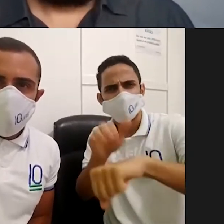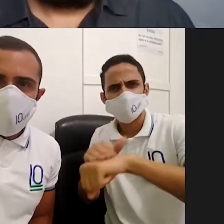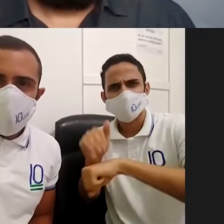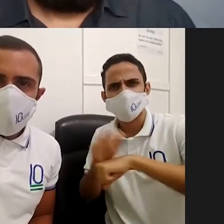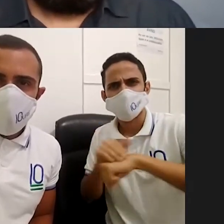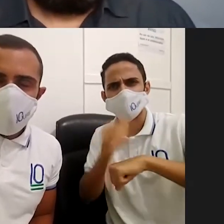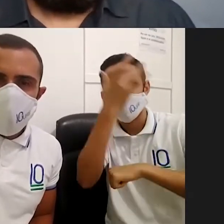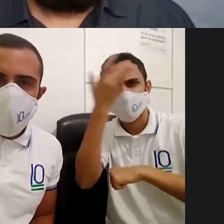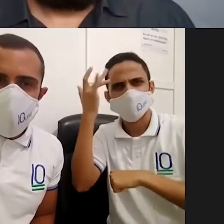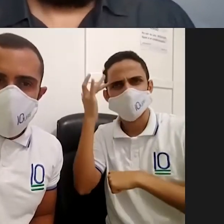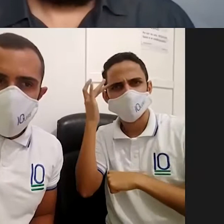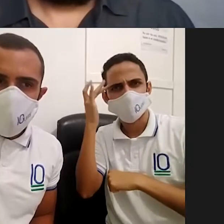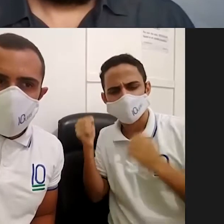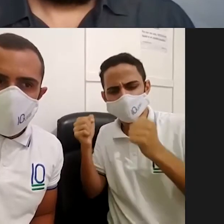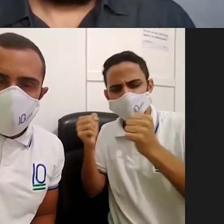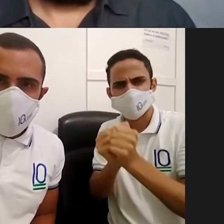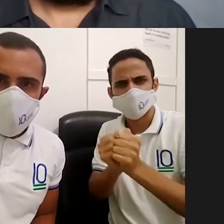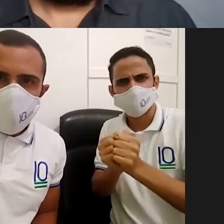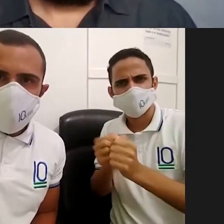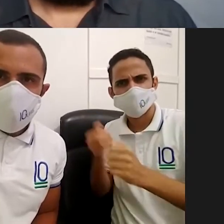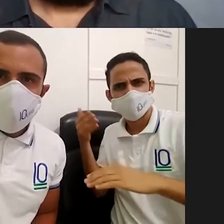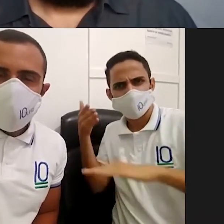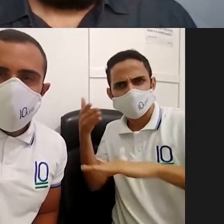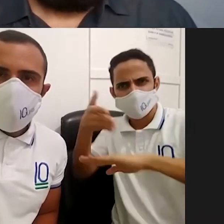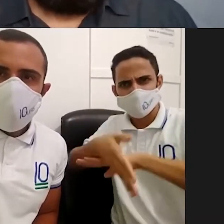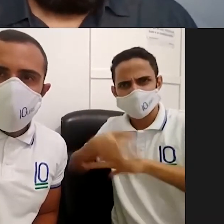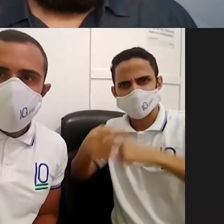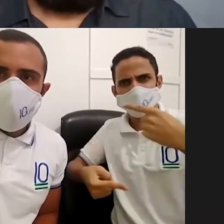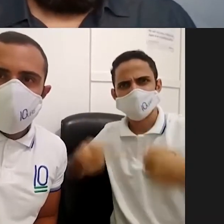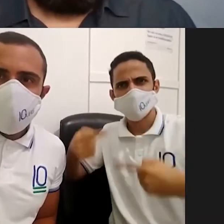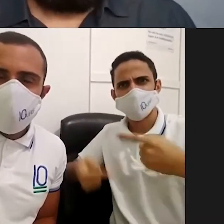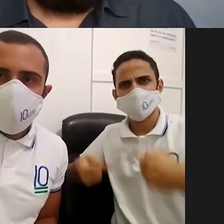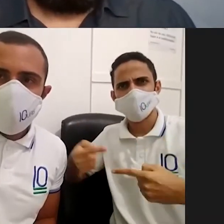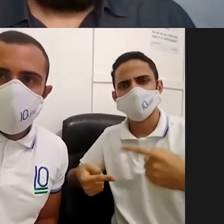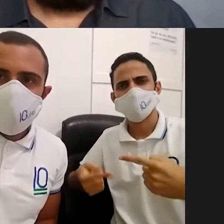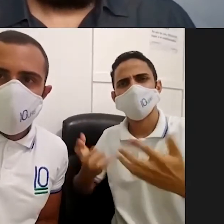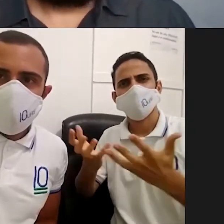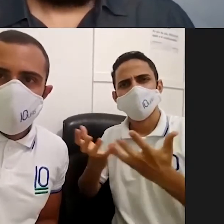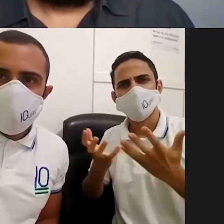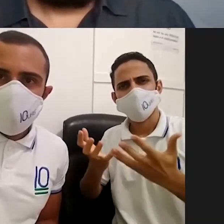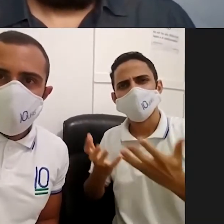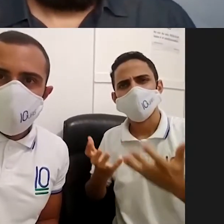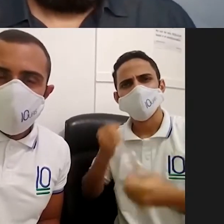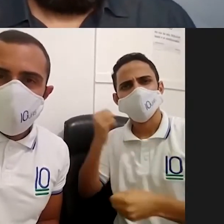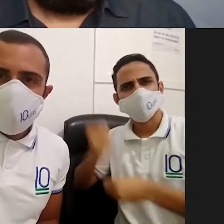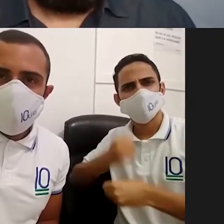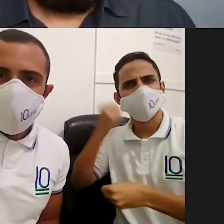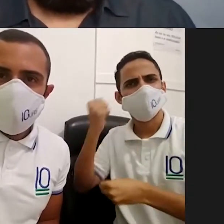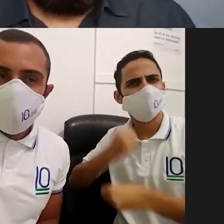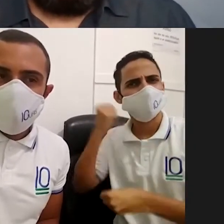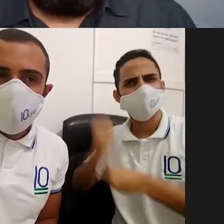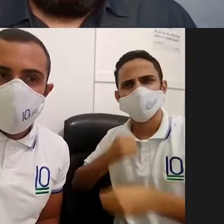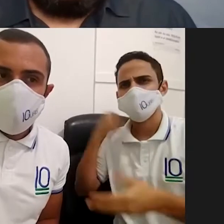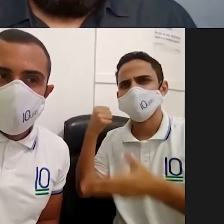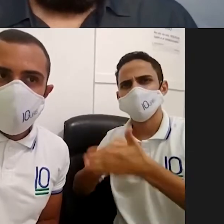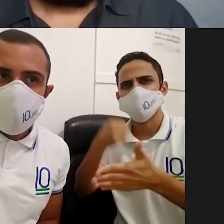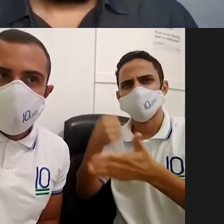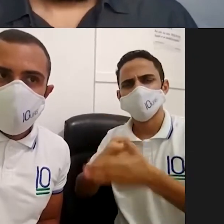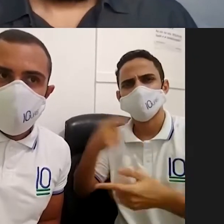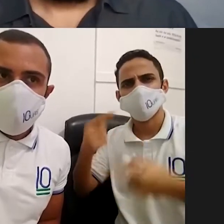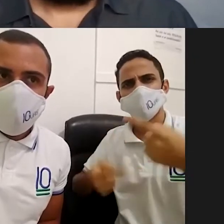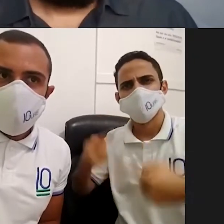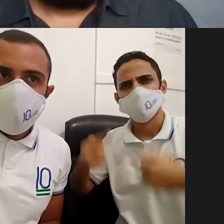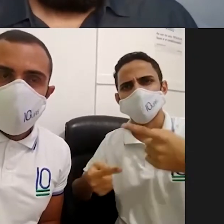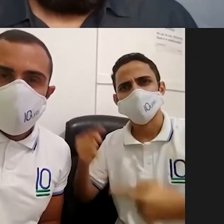da política. A gente acredita que só através da política as coisas podem mudar e essa política que está aí não nos representa. Então,